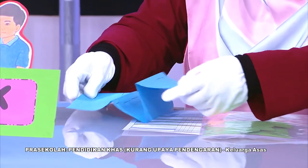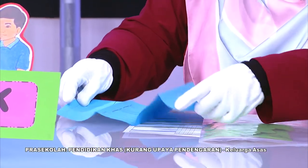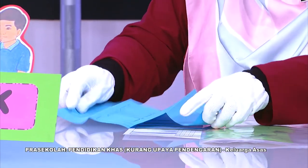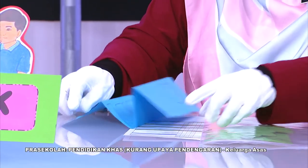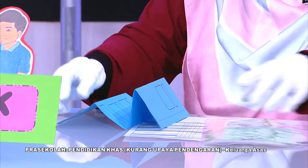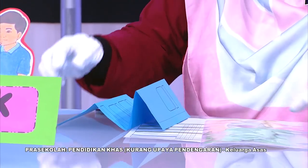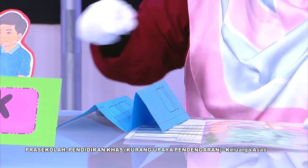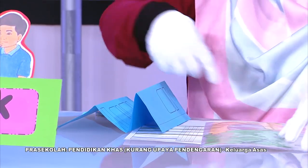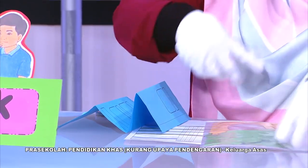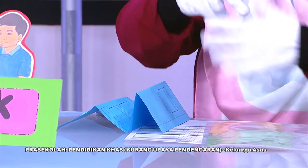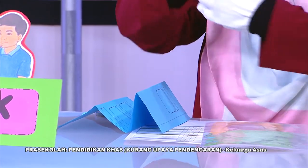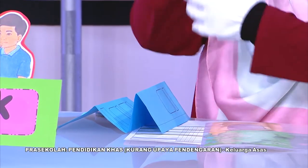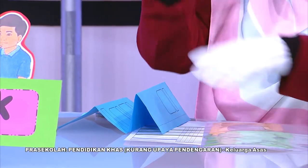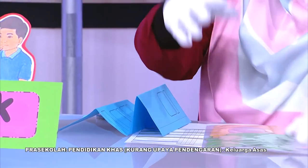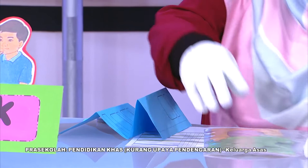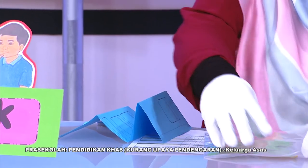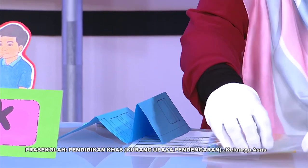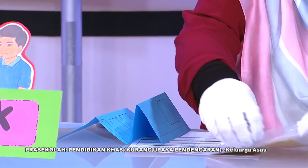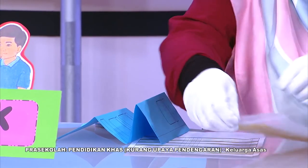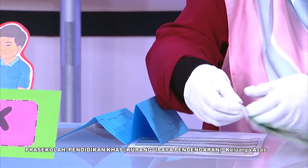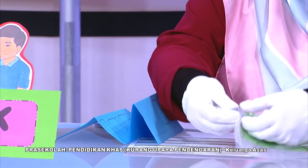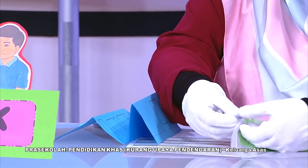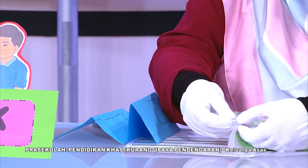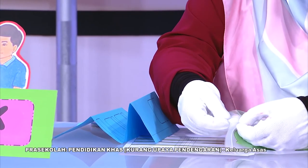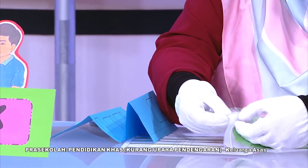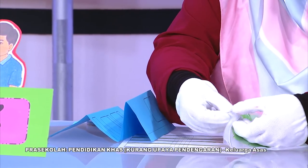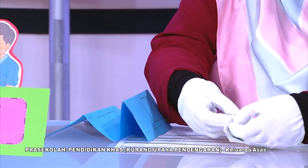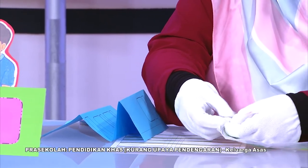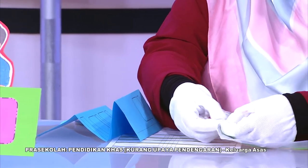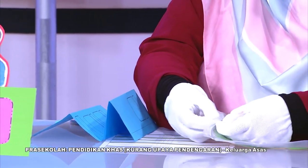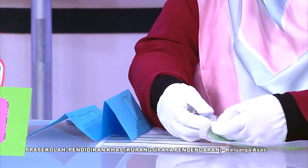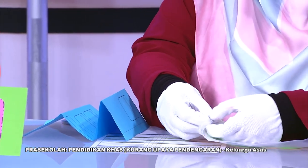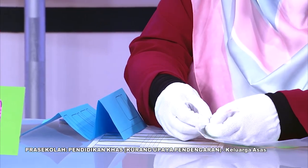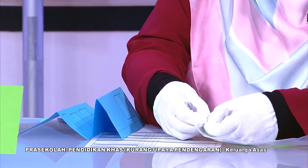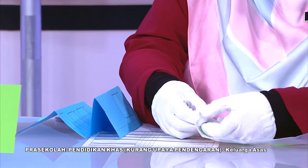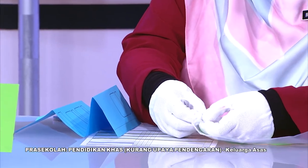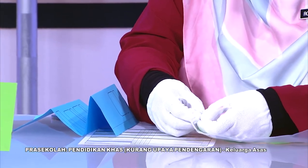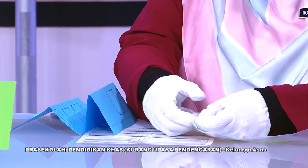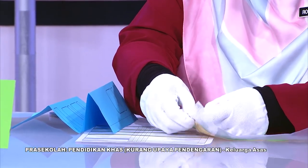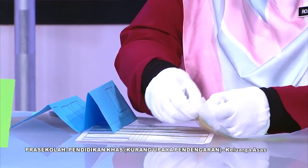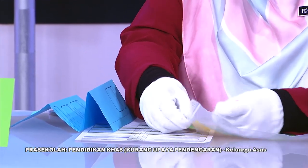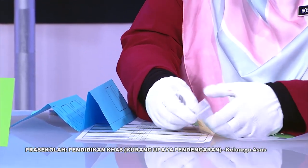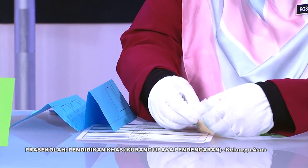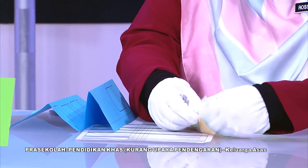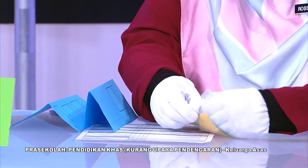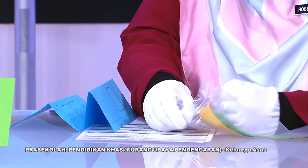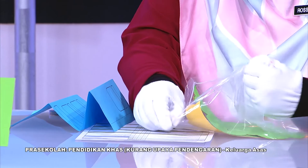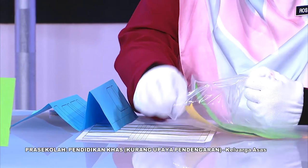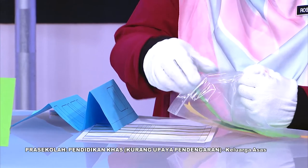pengen paint pupuk tadi kupu-kupu di cie cobalah